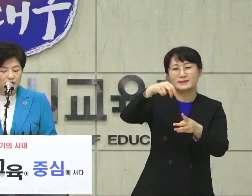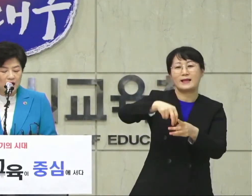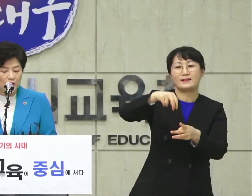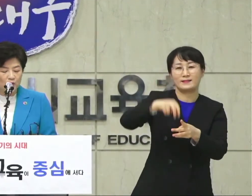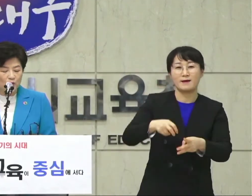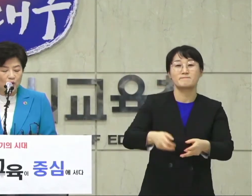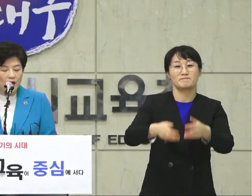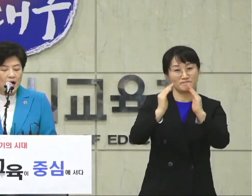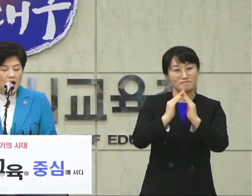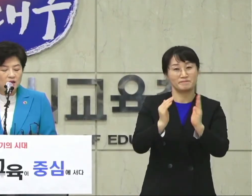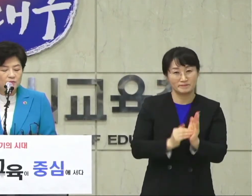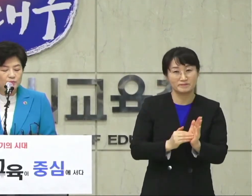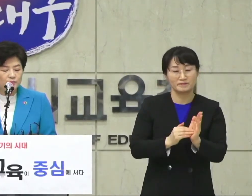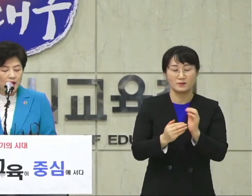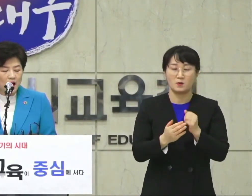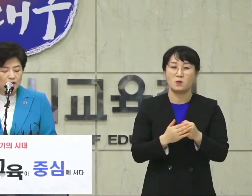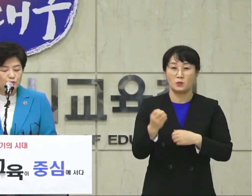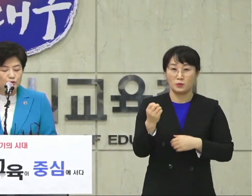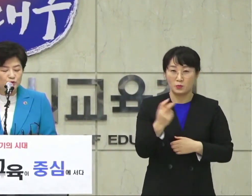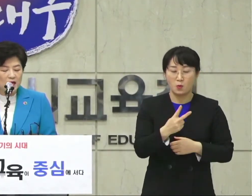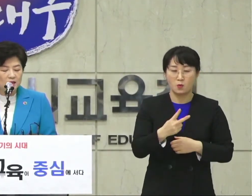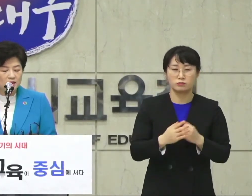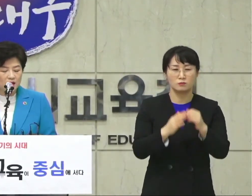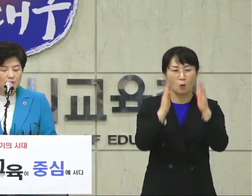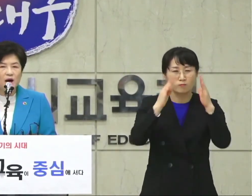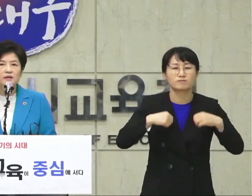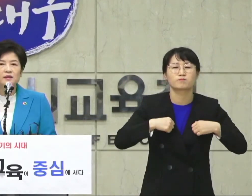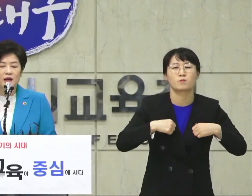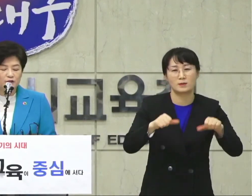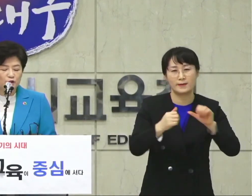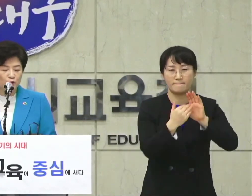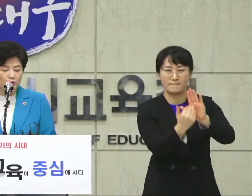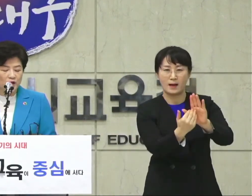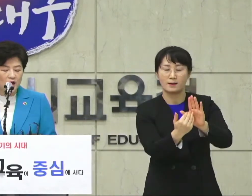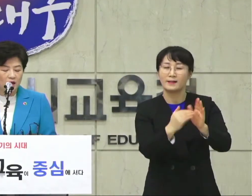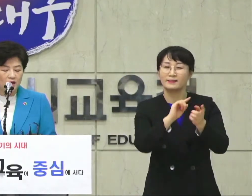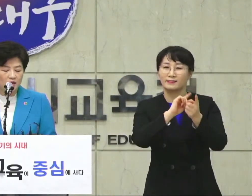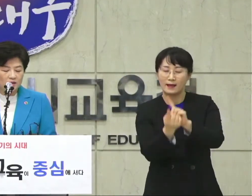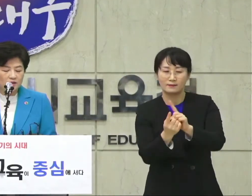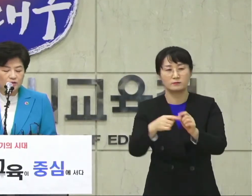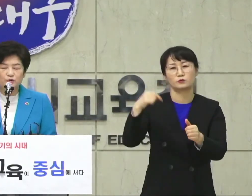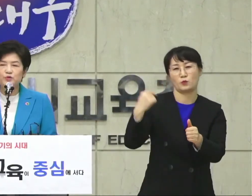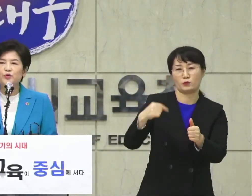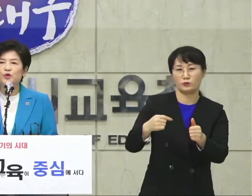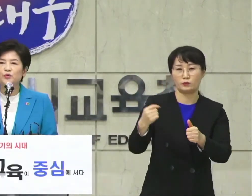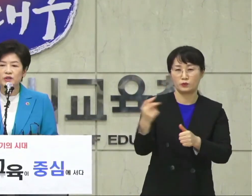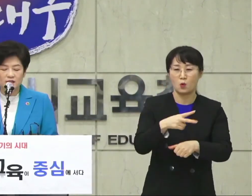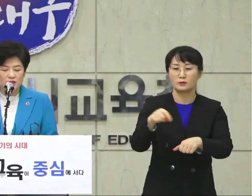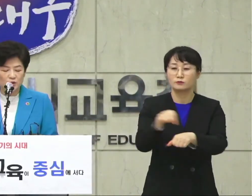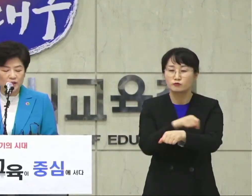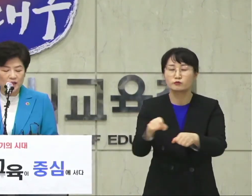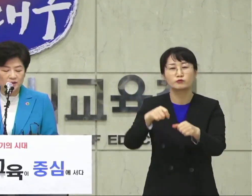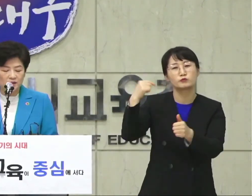계속 운영하고 학업 중단 예방 대안 교육과 특수 교육을 지원하는